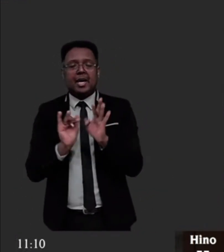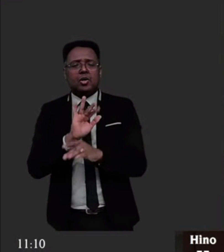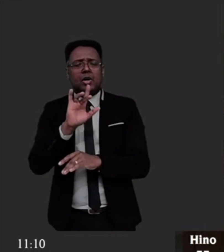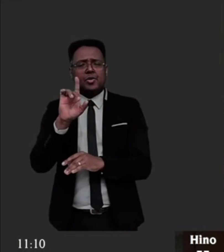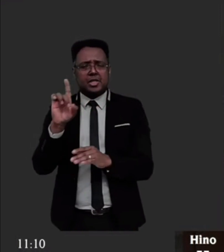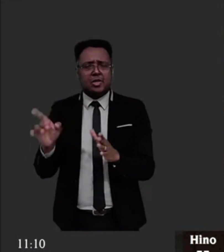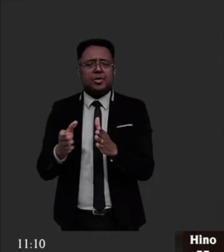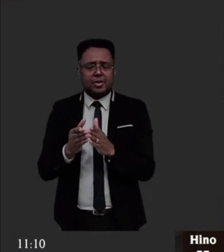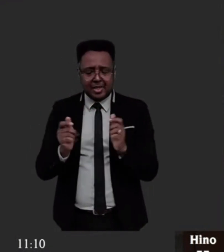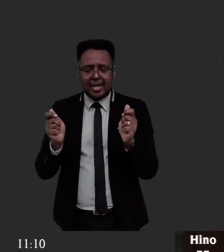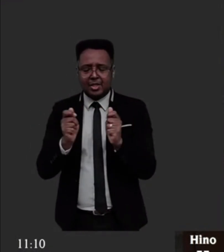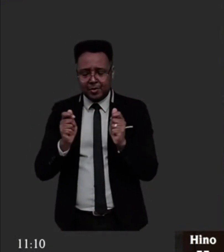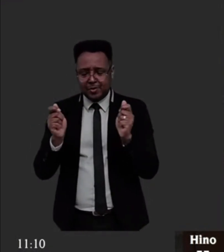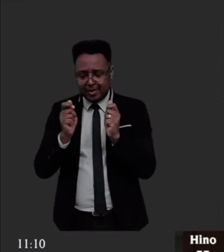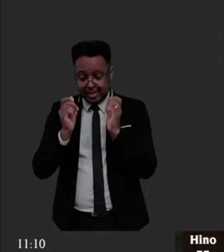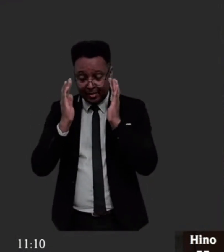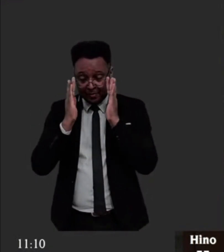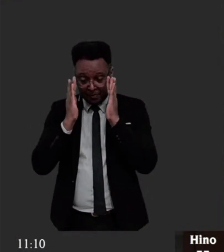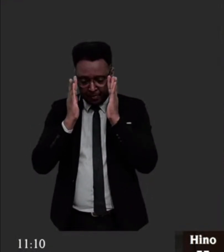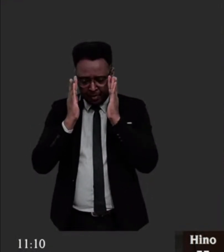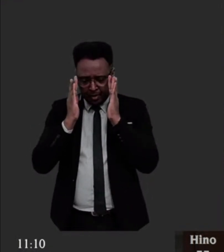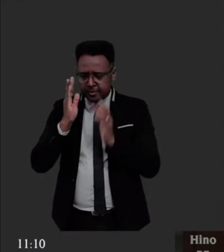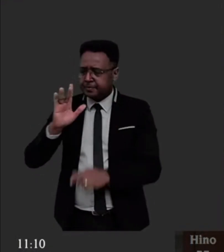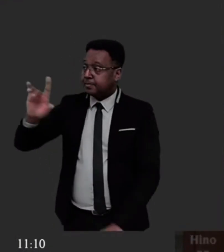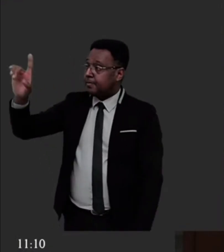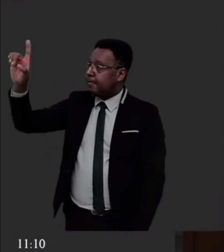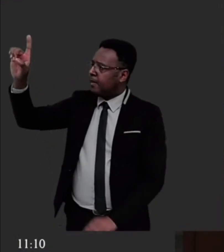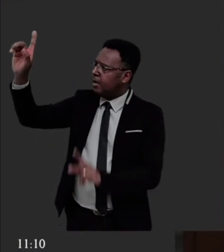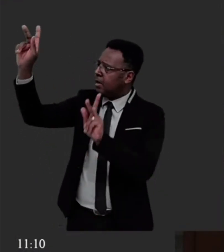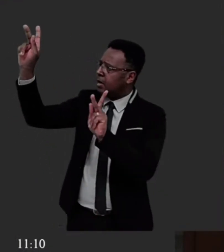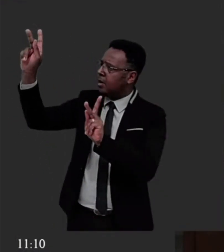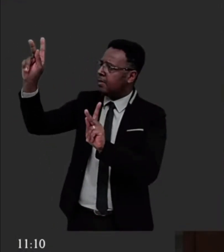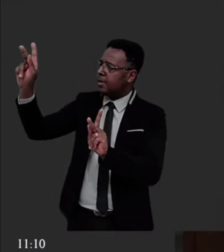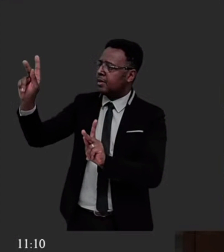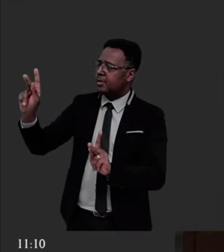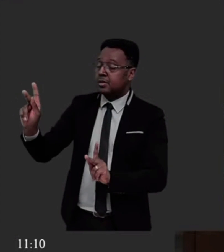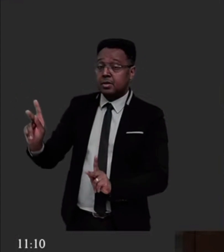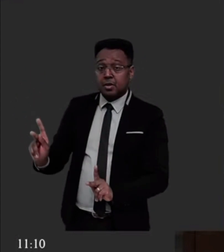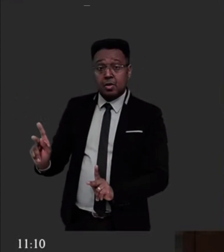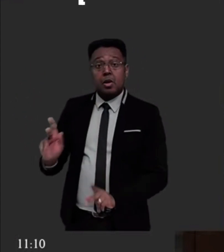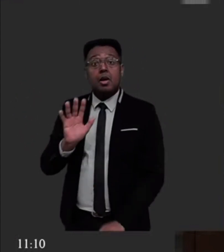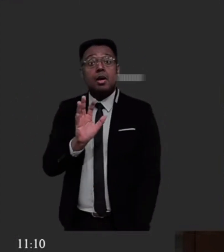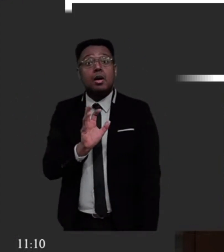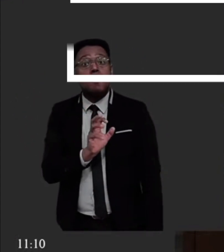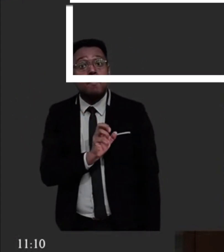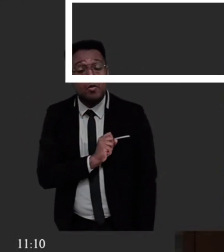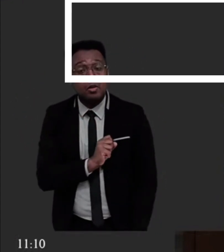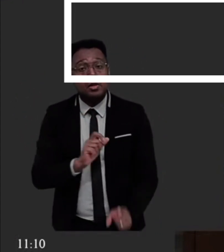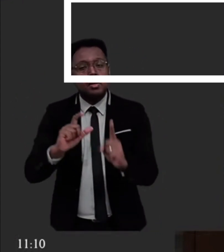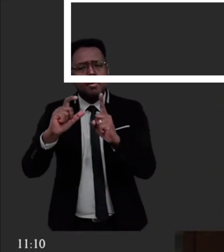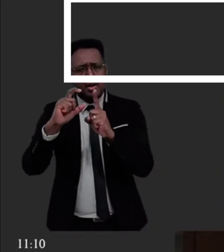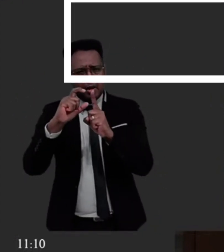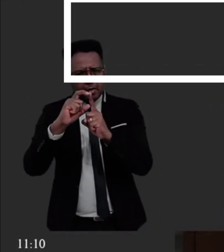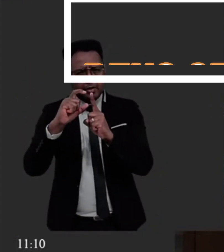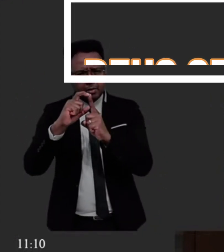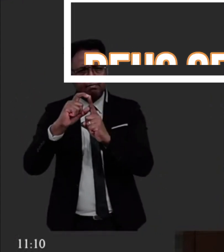Glória a Deus. A santa paz de Deus, seu amor, sua eterna palavra